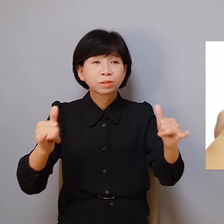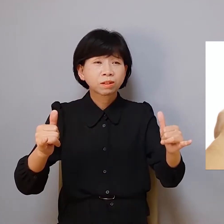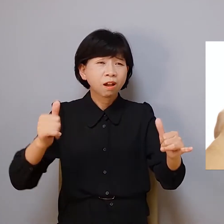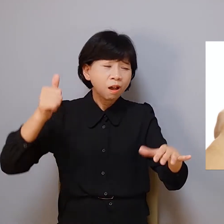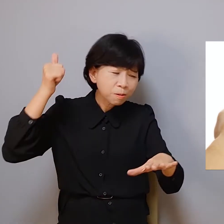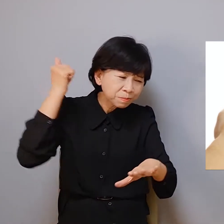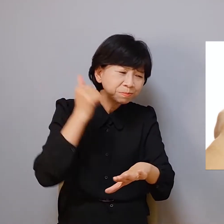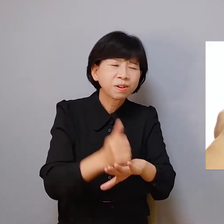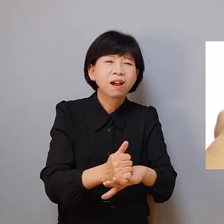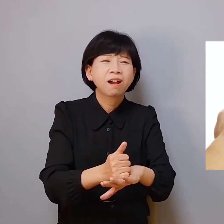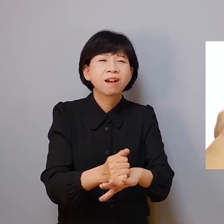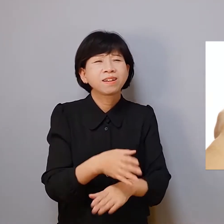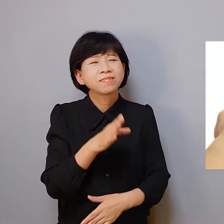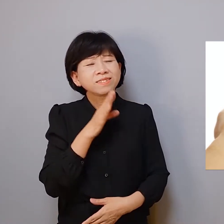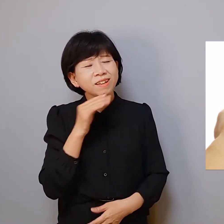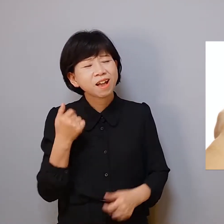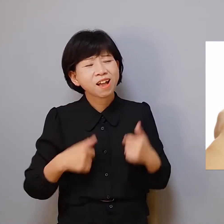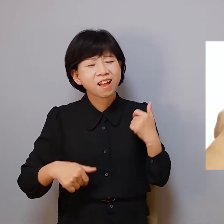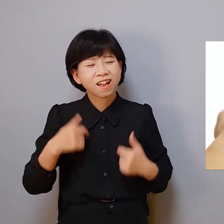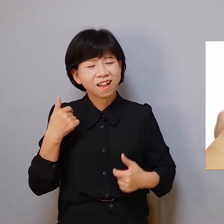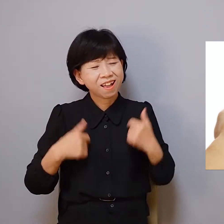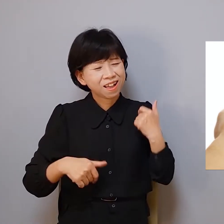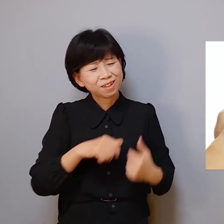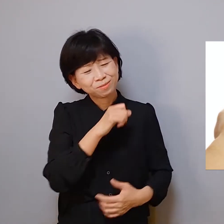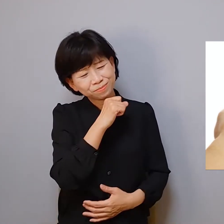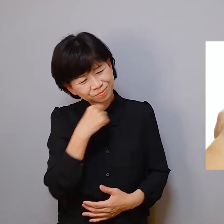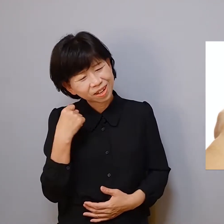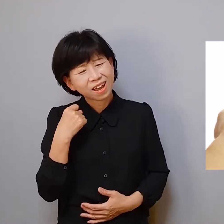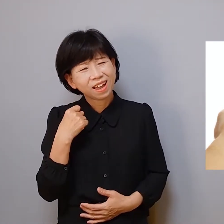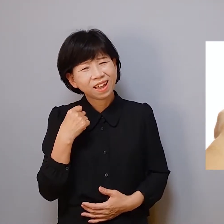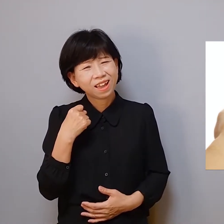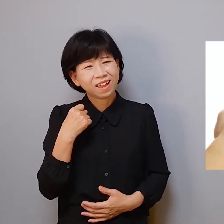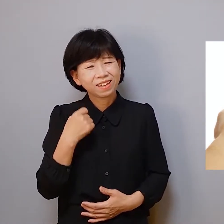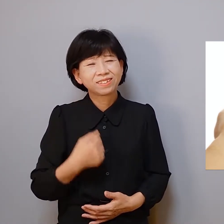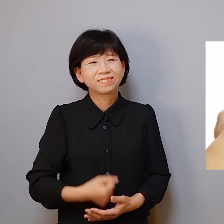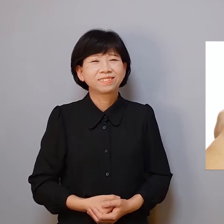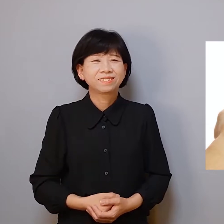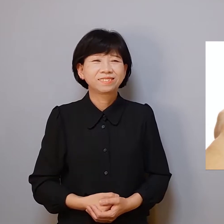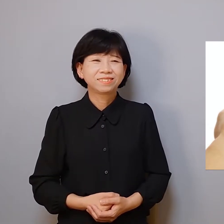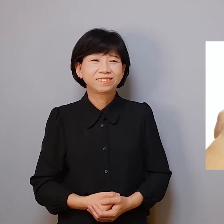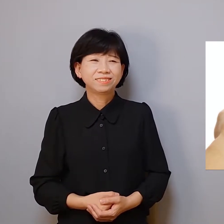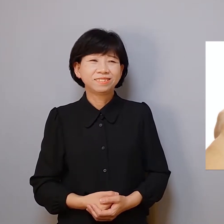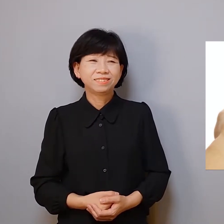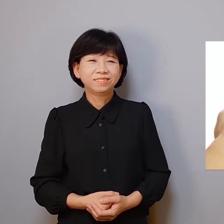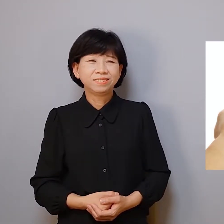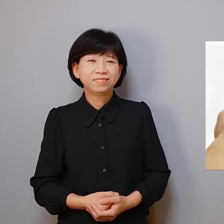그리스도인은 비로소 진정한 기쁨을 맛볼 수 있기 때문입니다.